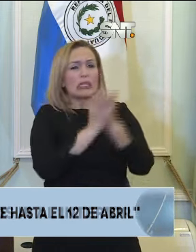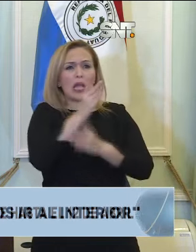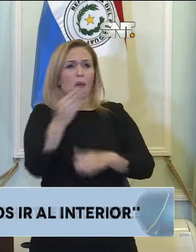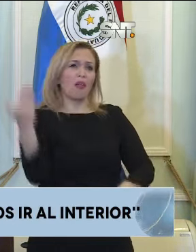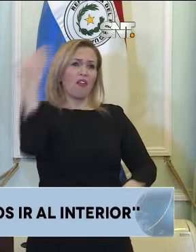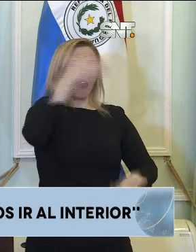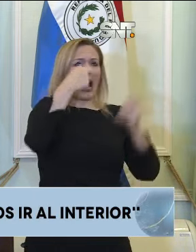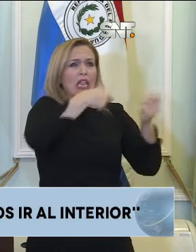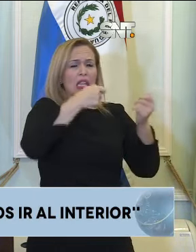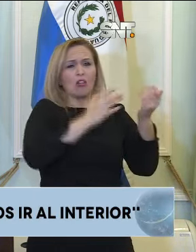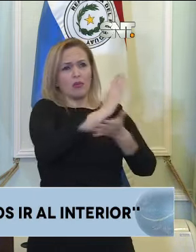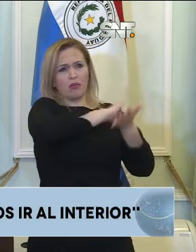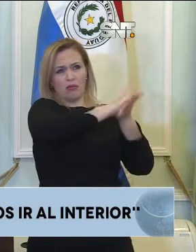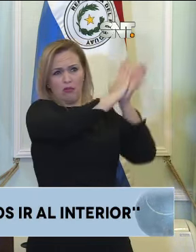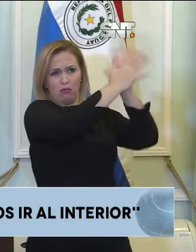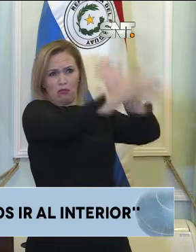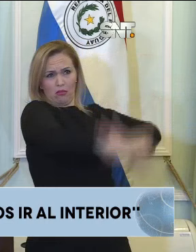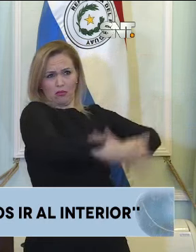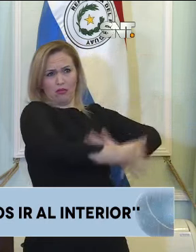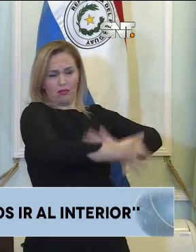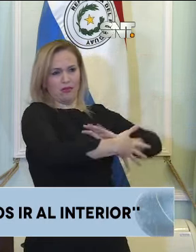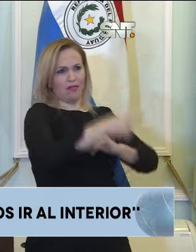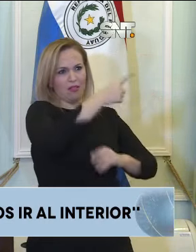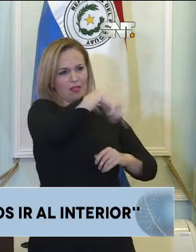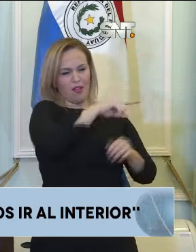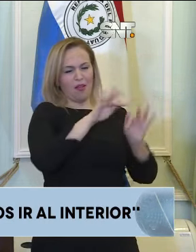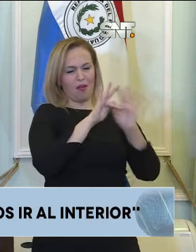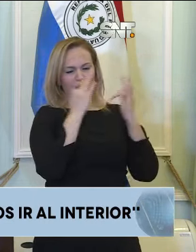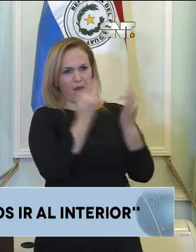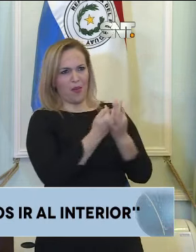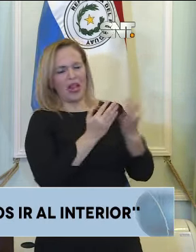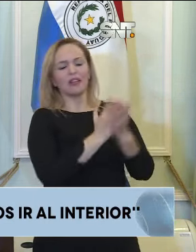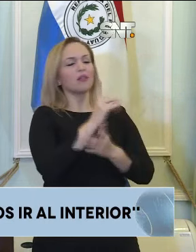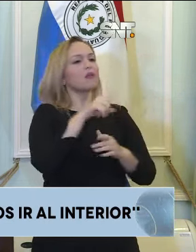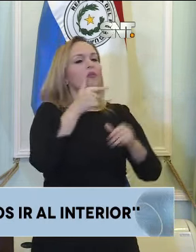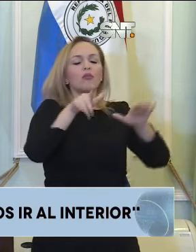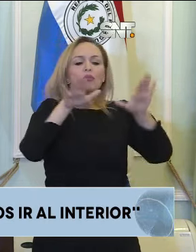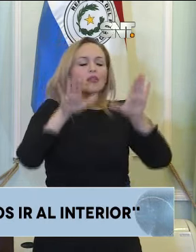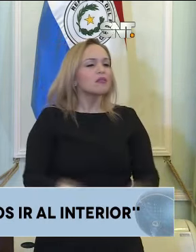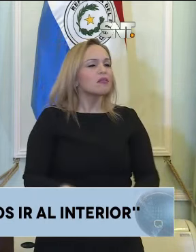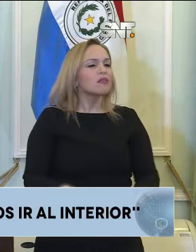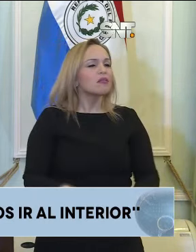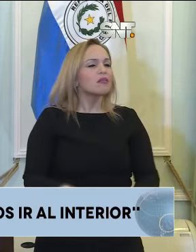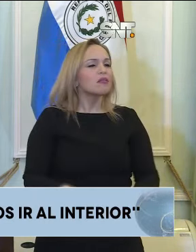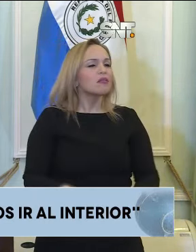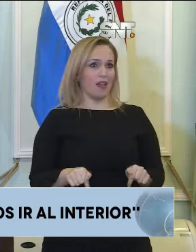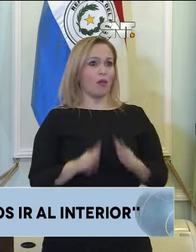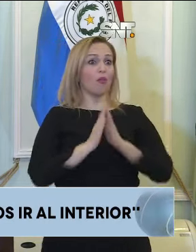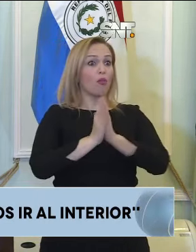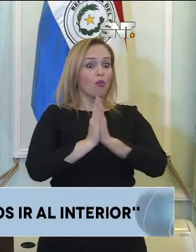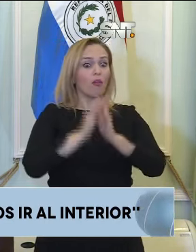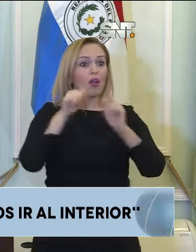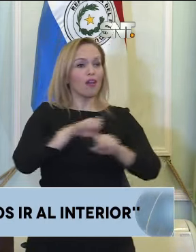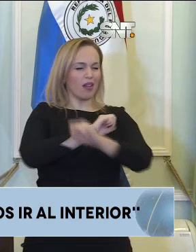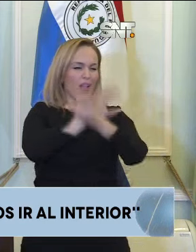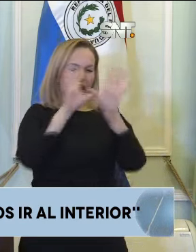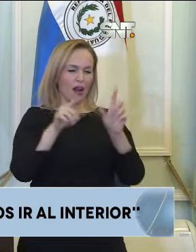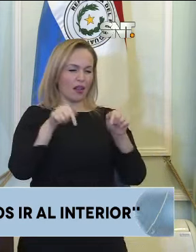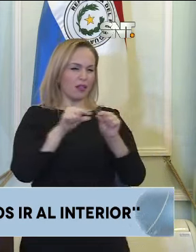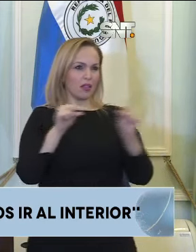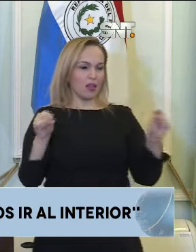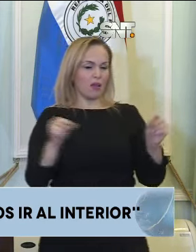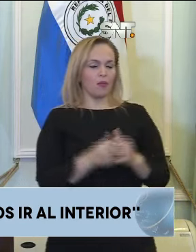de eso, corre el riesgo de llevarle algo indeseable. Quiero dejar de paso también aclarado de que aquellas personas